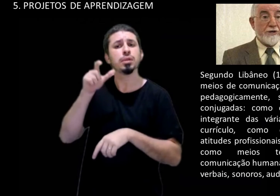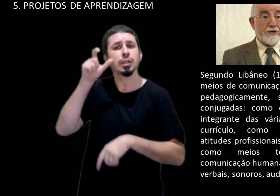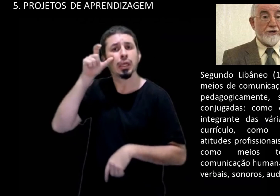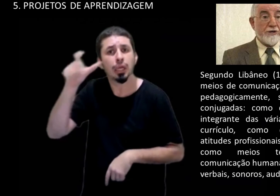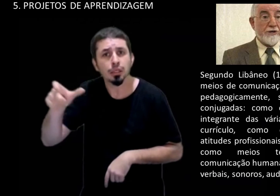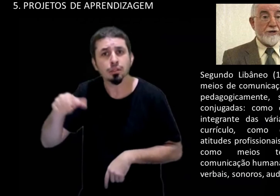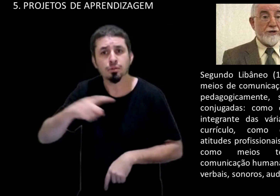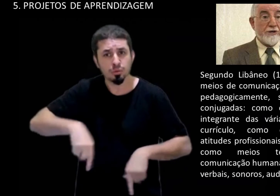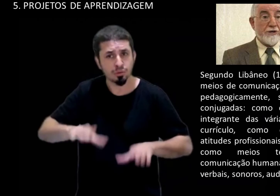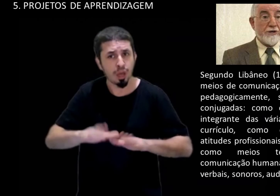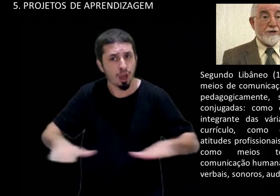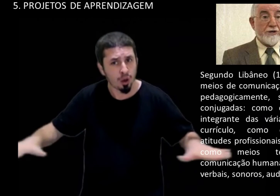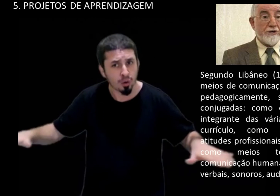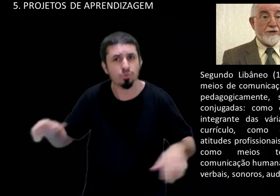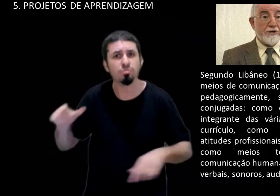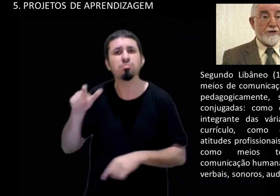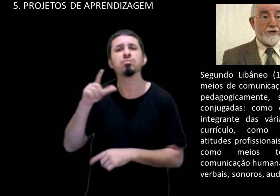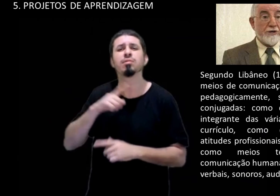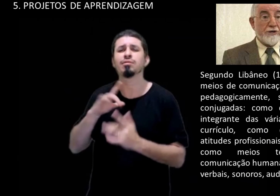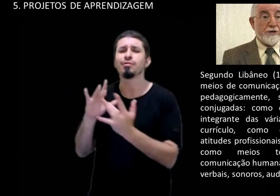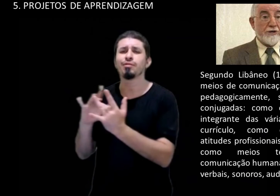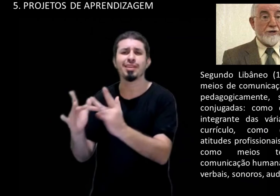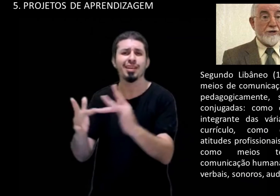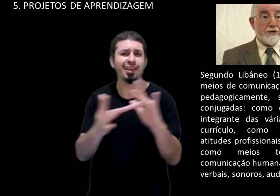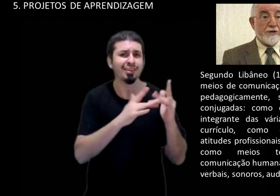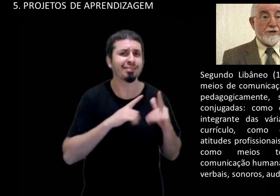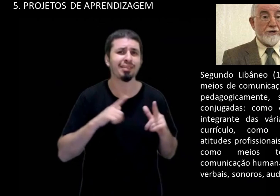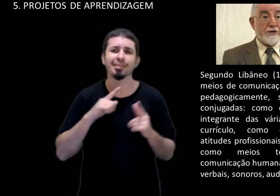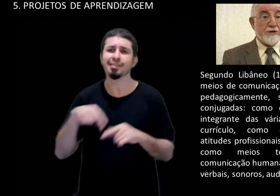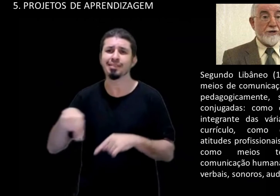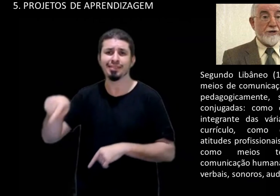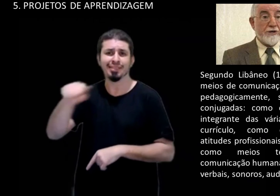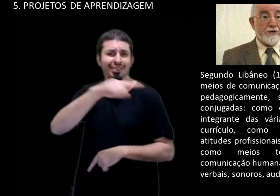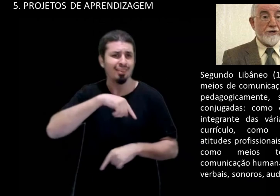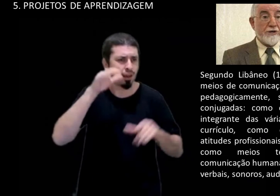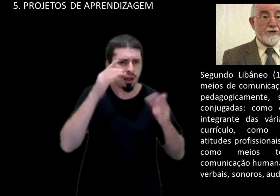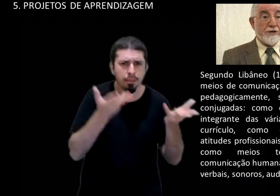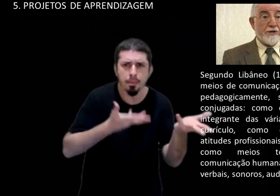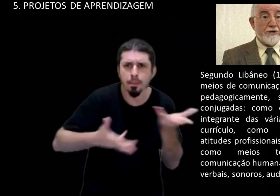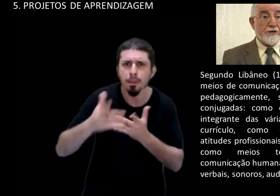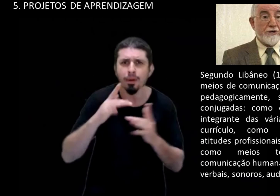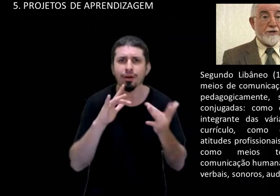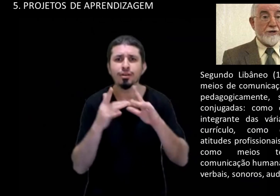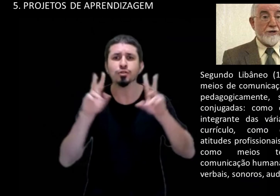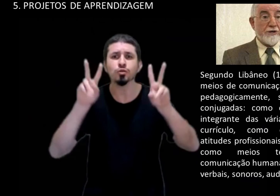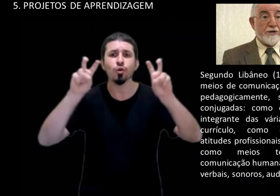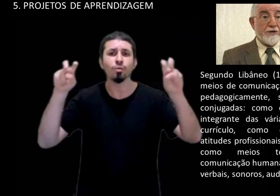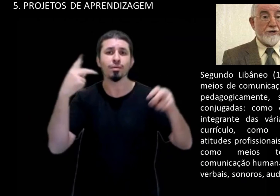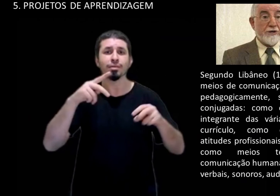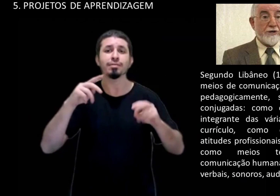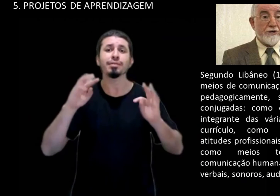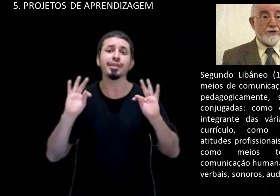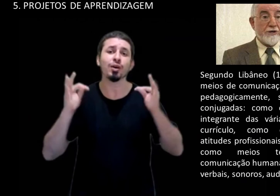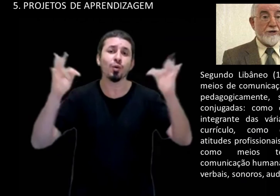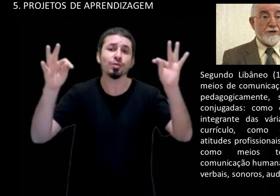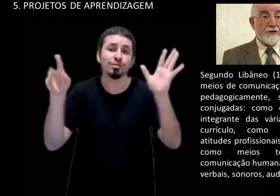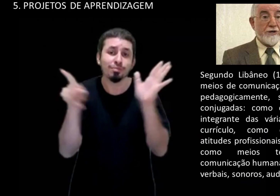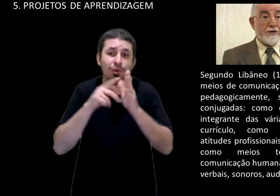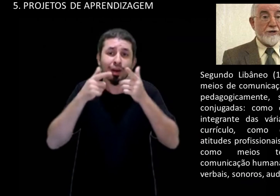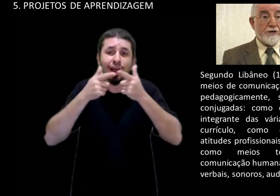atrativas, tendo em vista que as crianças e os adolescentes estão diariamente em contato com tais veículos e dominam essas